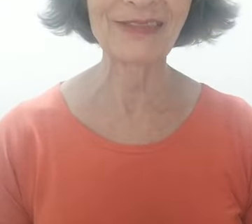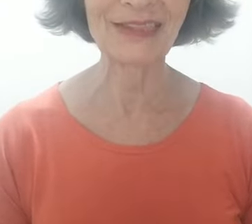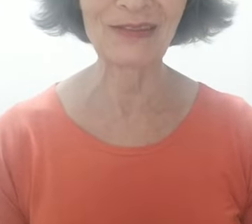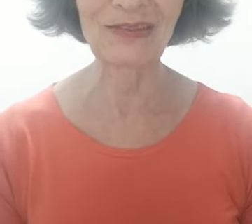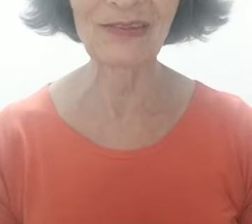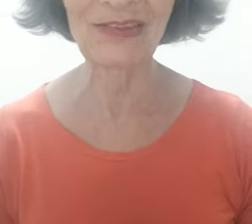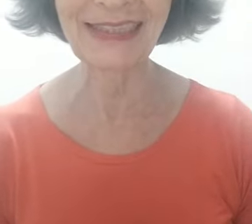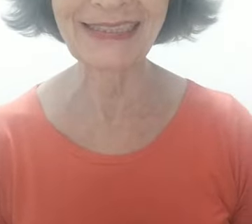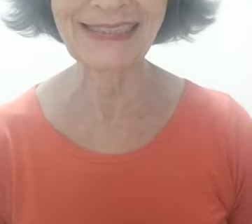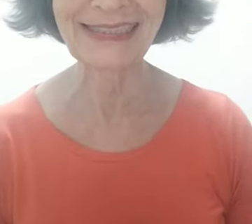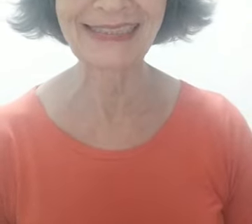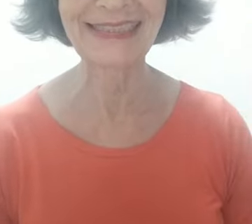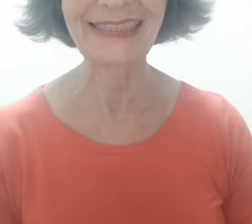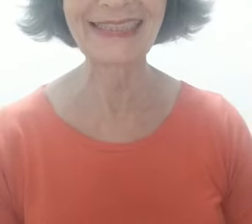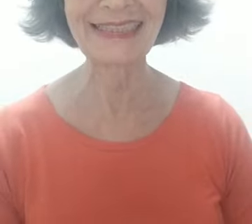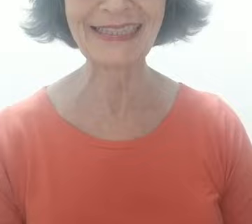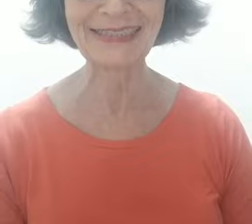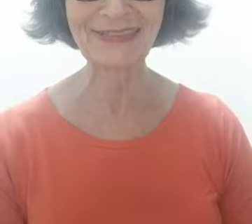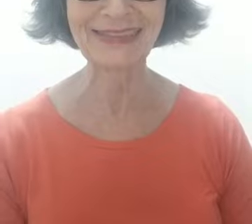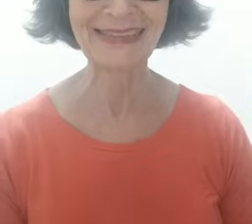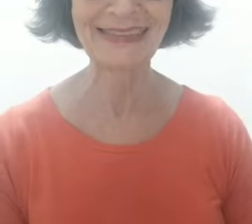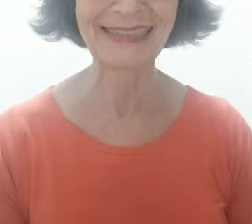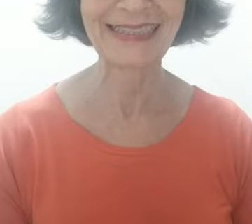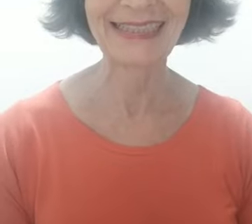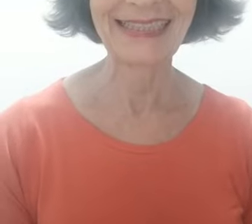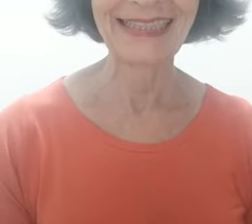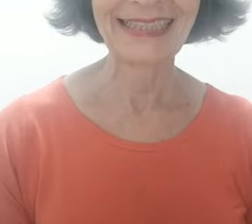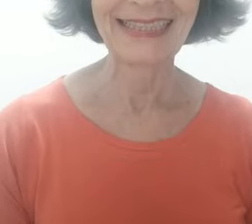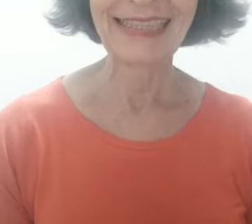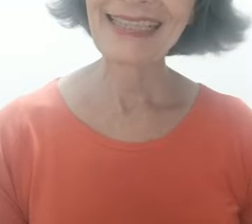Marisa, Maria Honória, Ana,